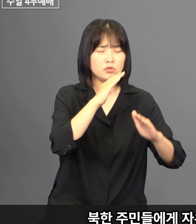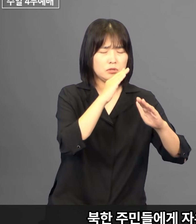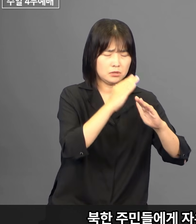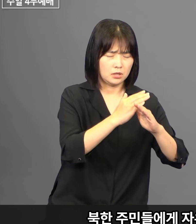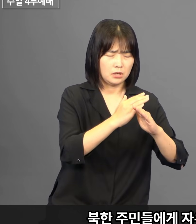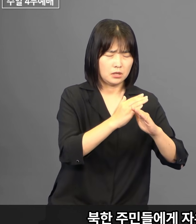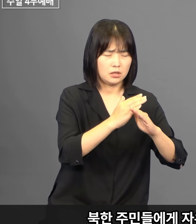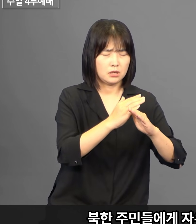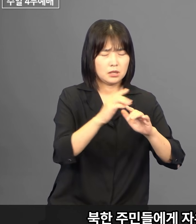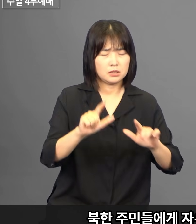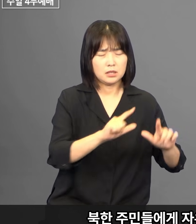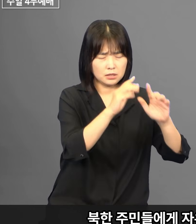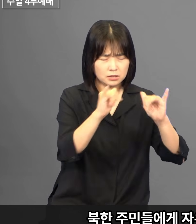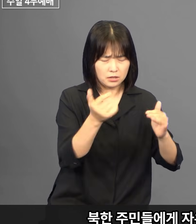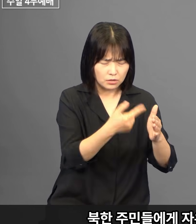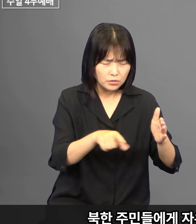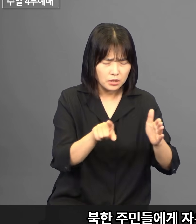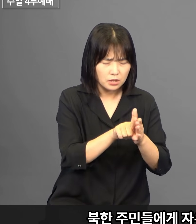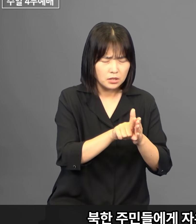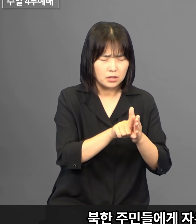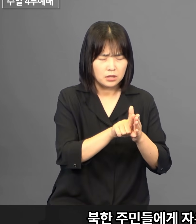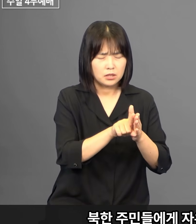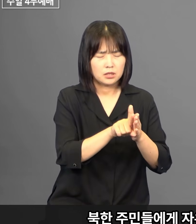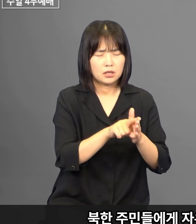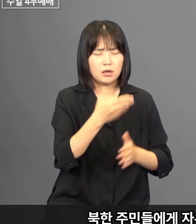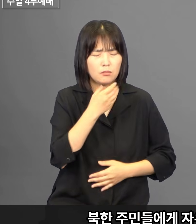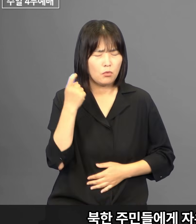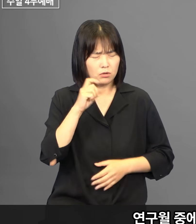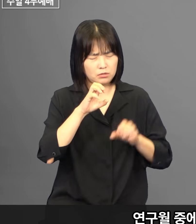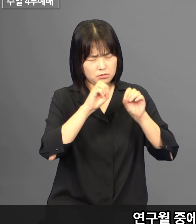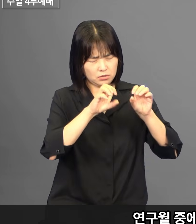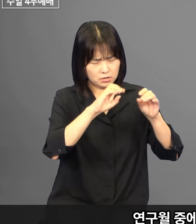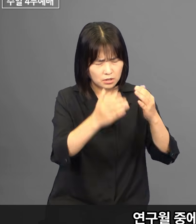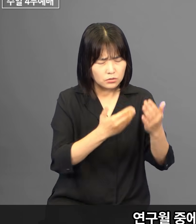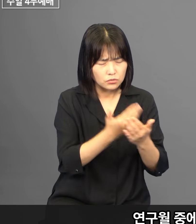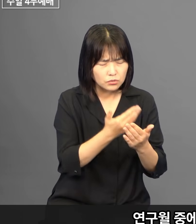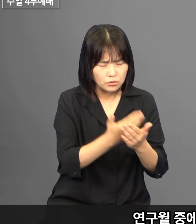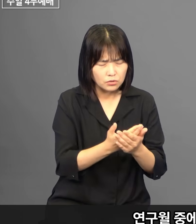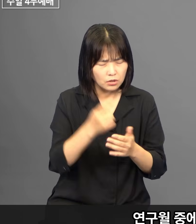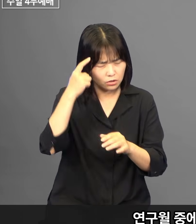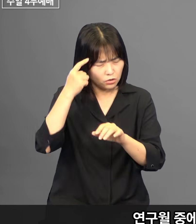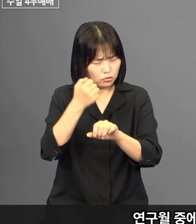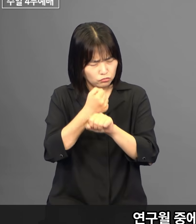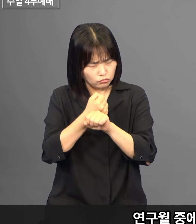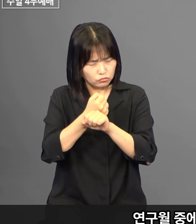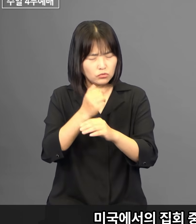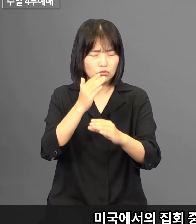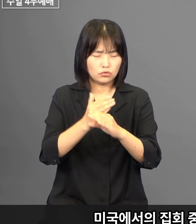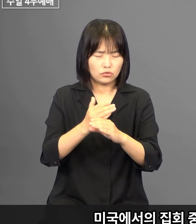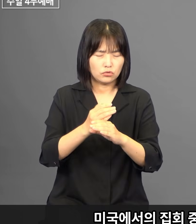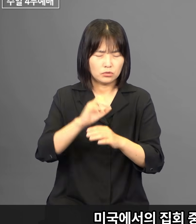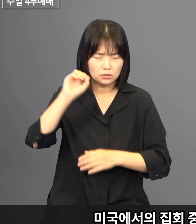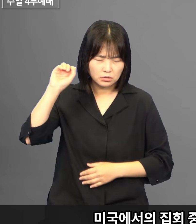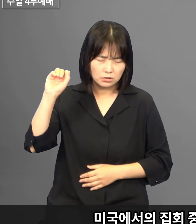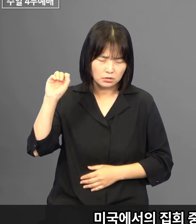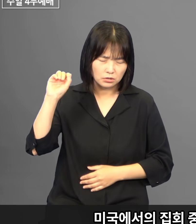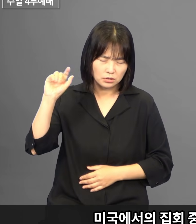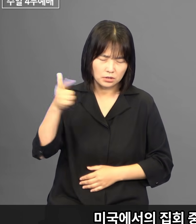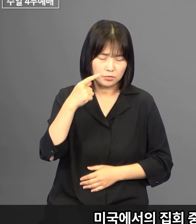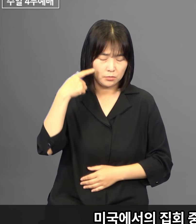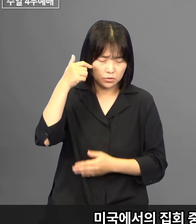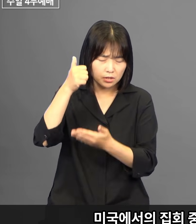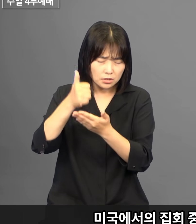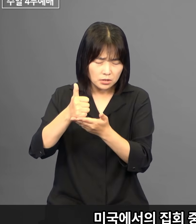주민들에게 자유의 복음이 전해지게 하소서. 연구월 중에 있는 김다희 목사님, 미국에서의 집회